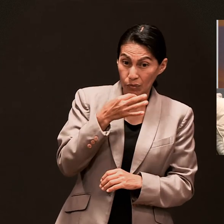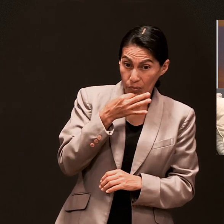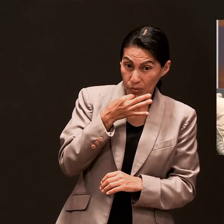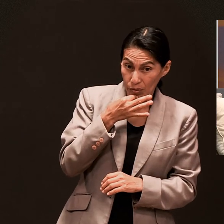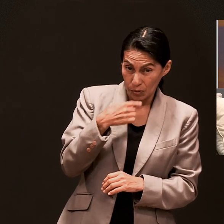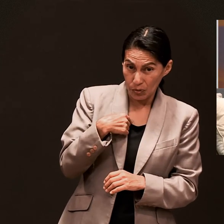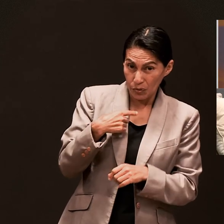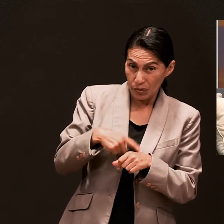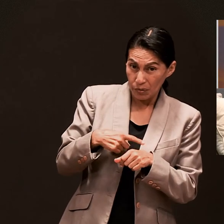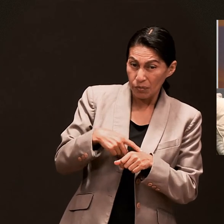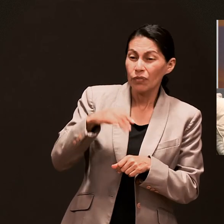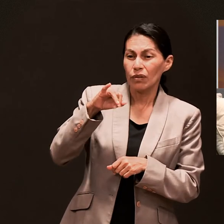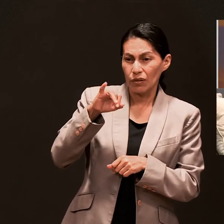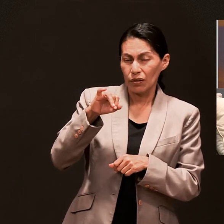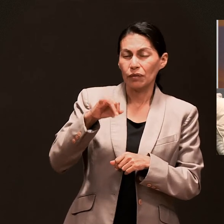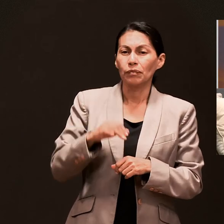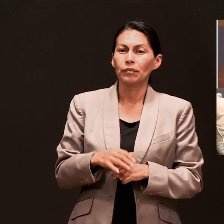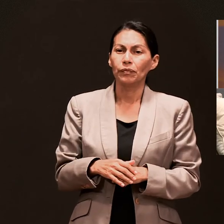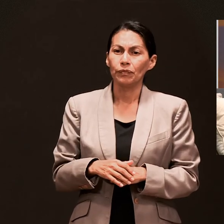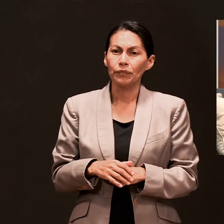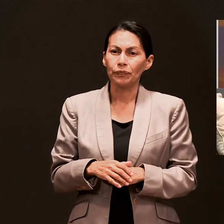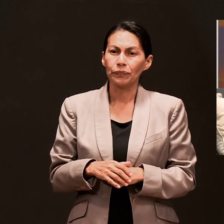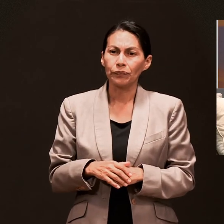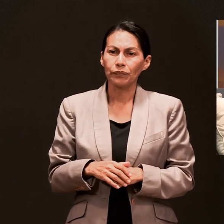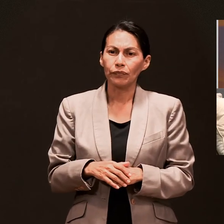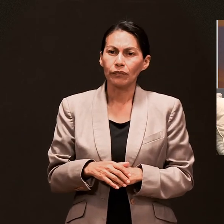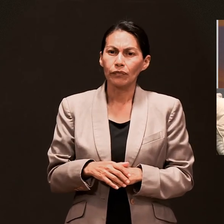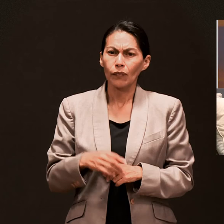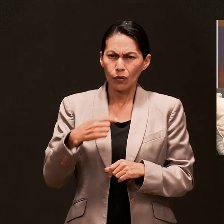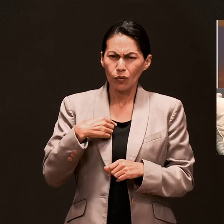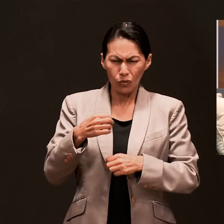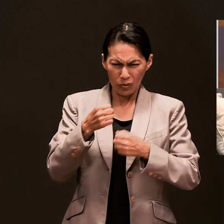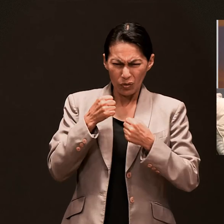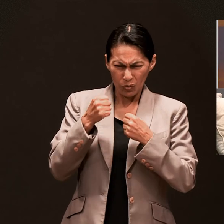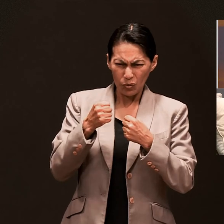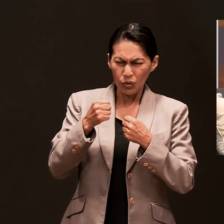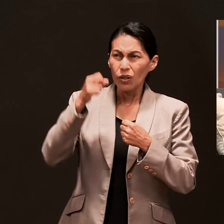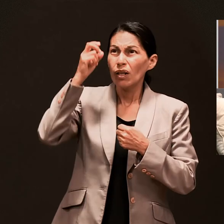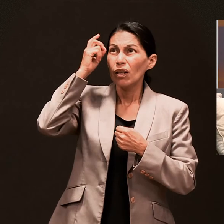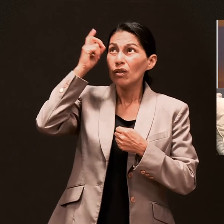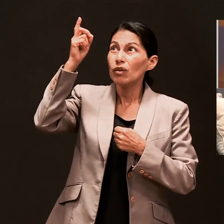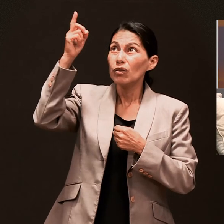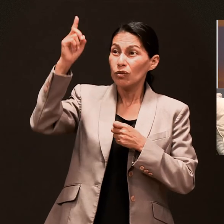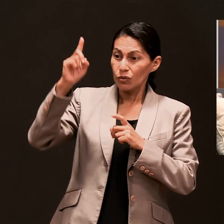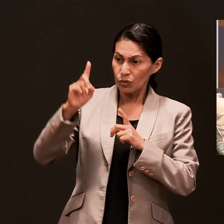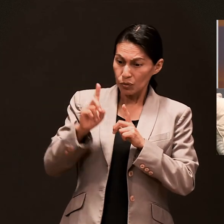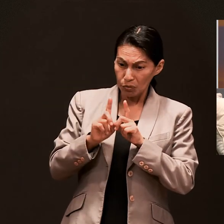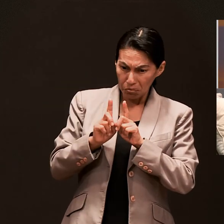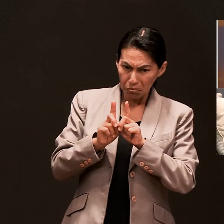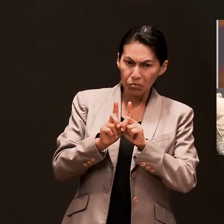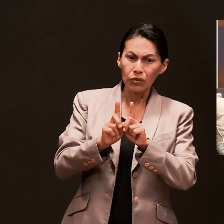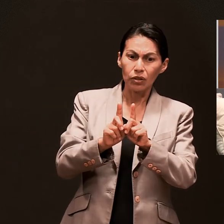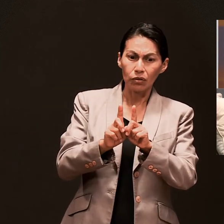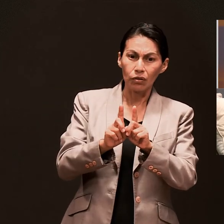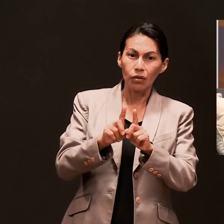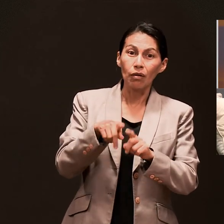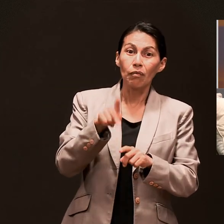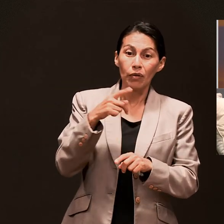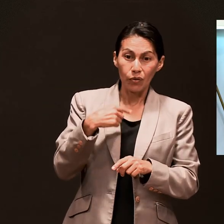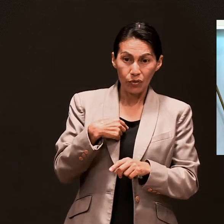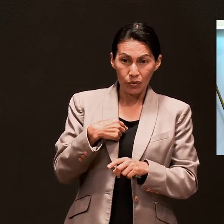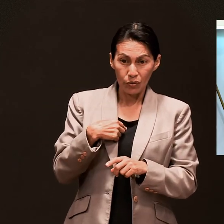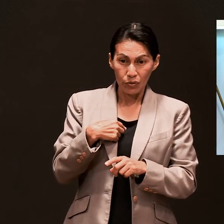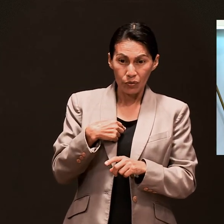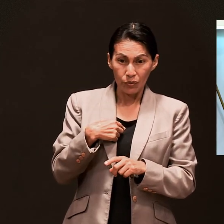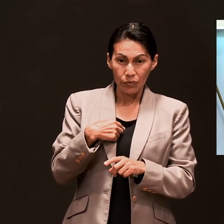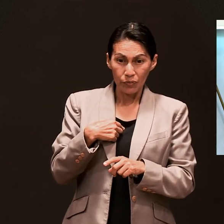ese momento en esos momentos Sí y puedo decir que él estaba conmigo no que